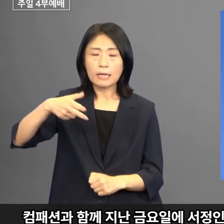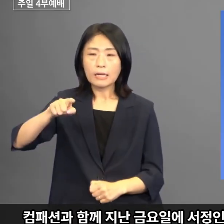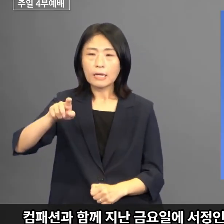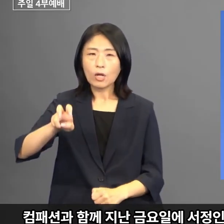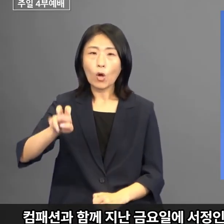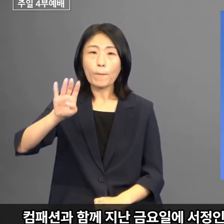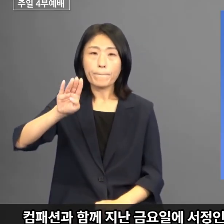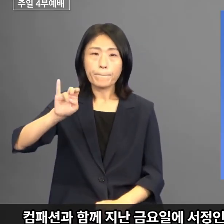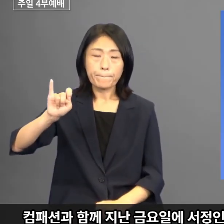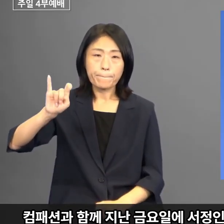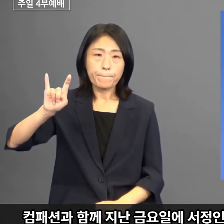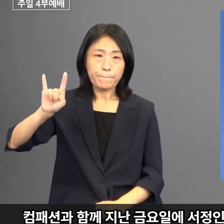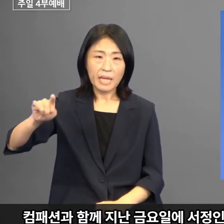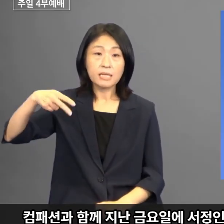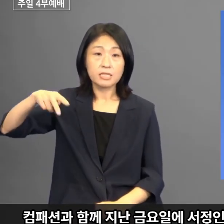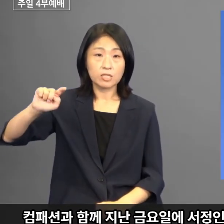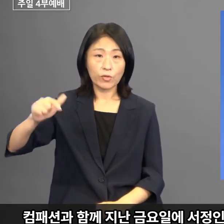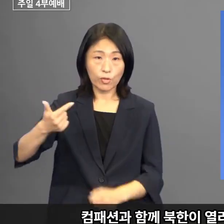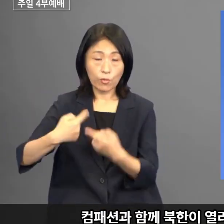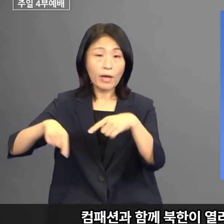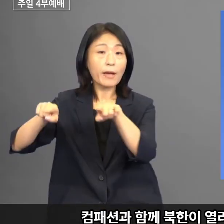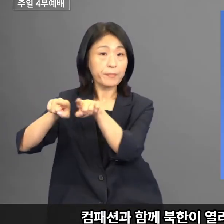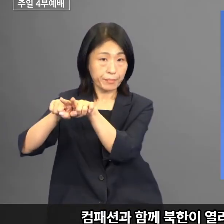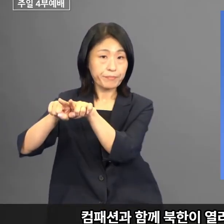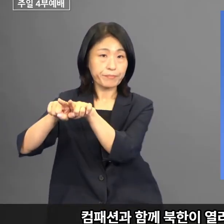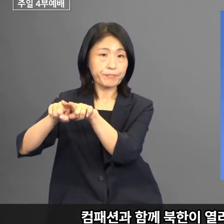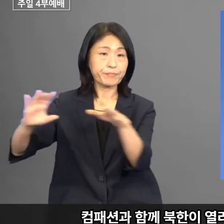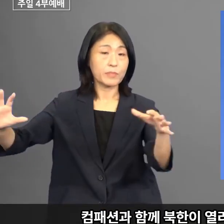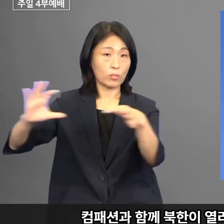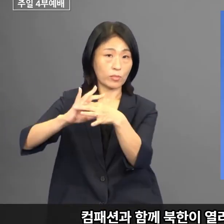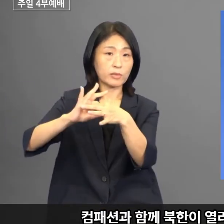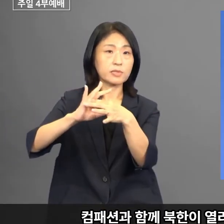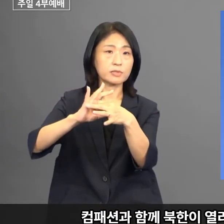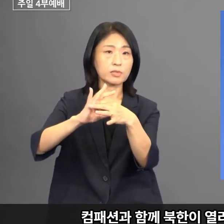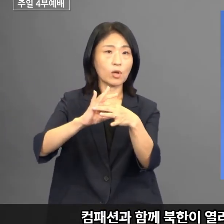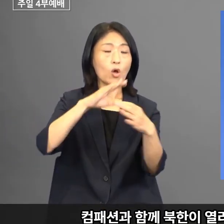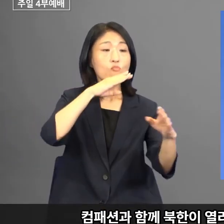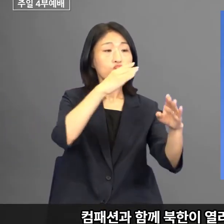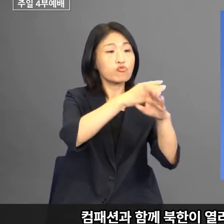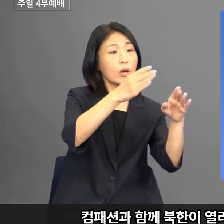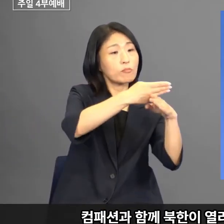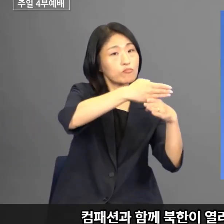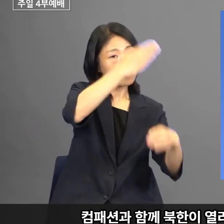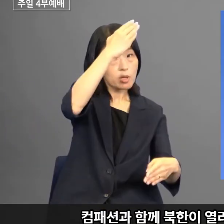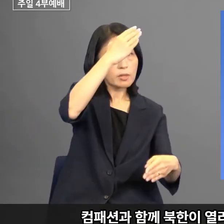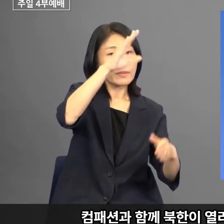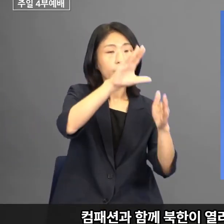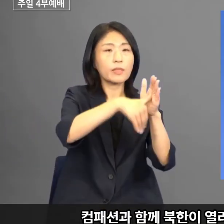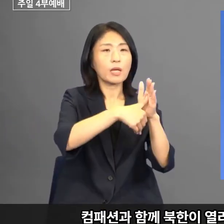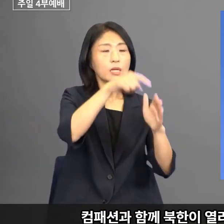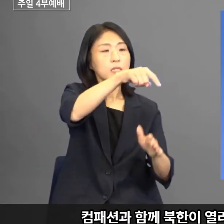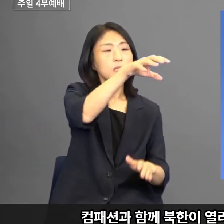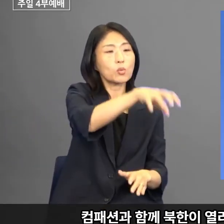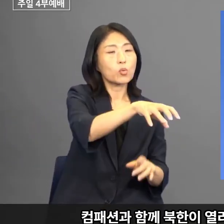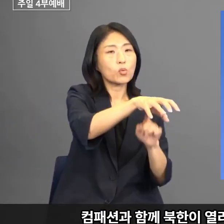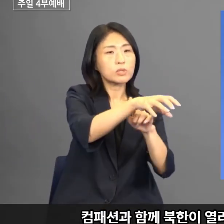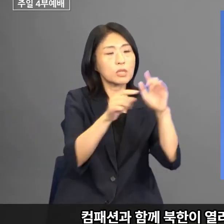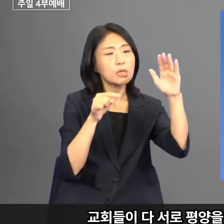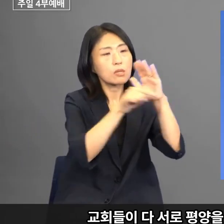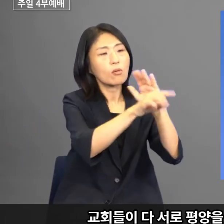서정희 목사님이 오셔서 말씀을 전해주셨는데 컴패션과 함께 북한이 열리게 되면 북한 땅에 들어갈